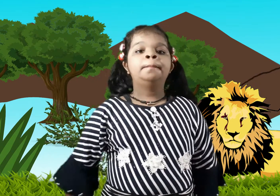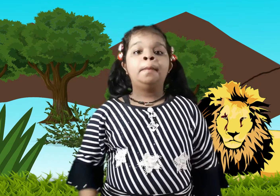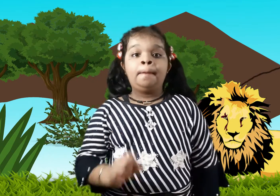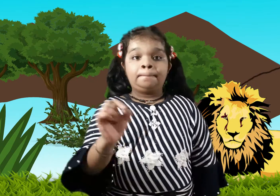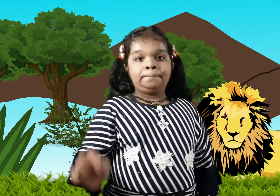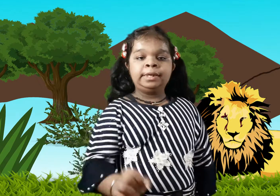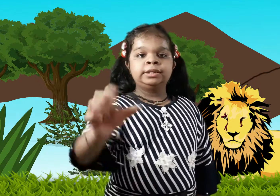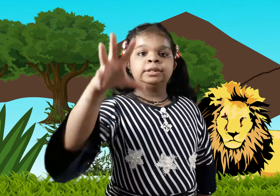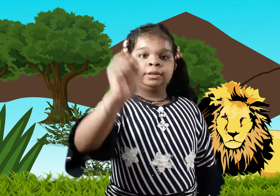मक्खी तो उड़ गई,